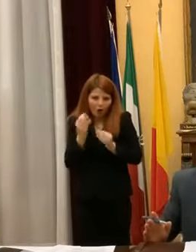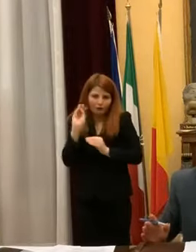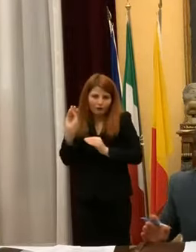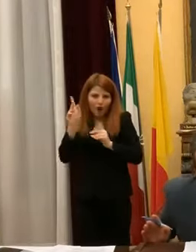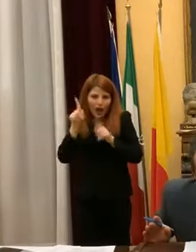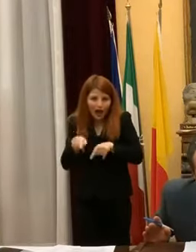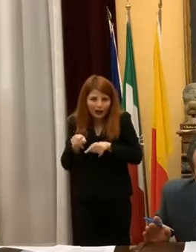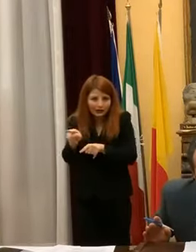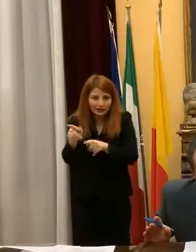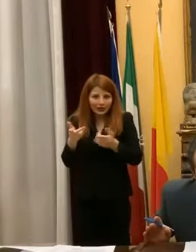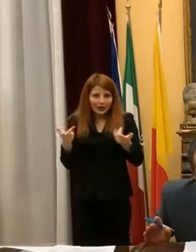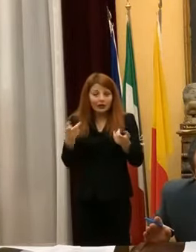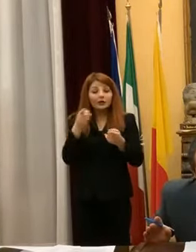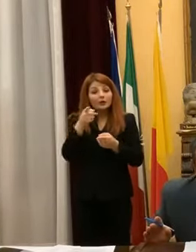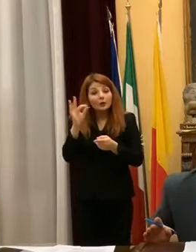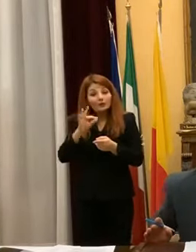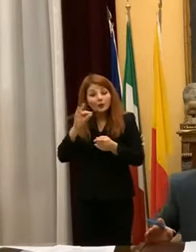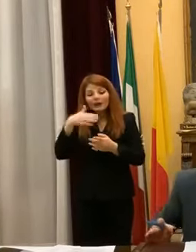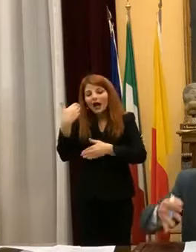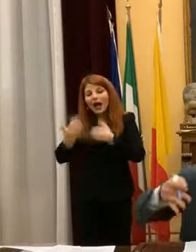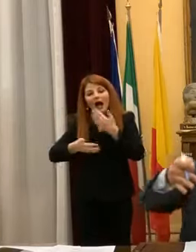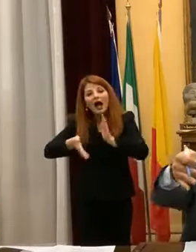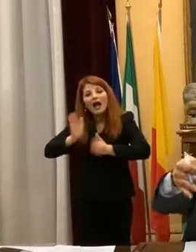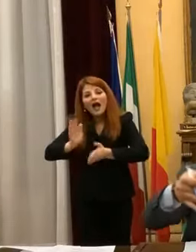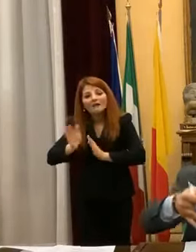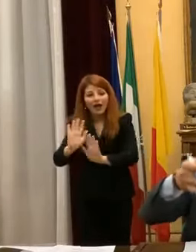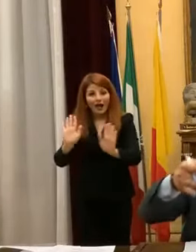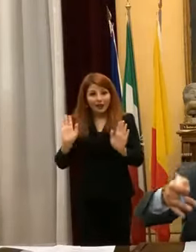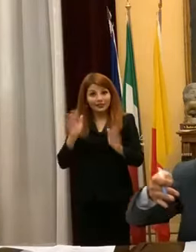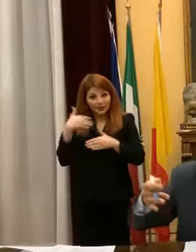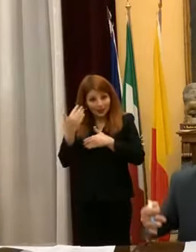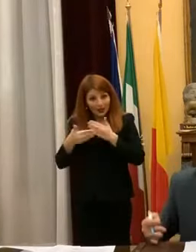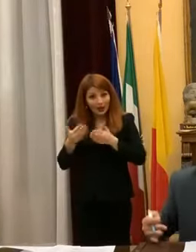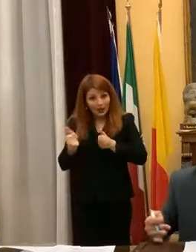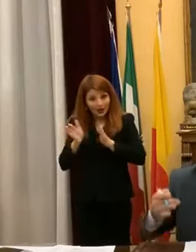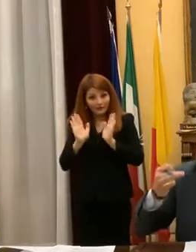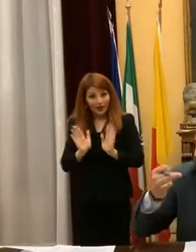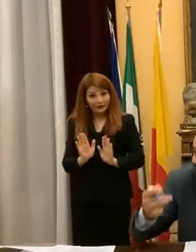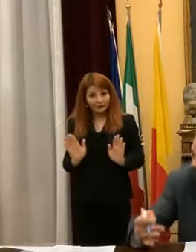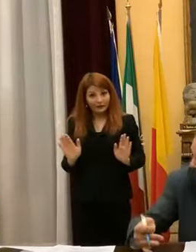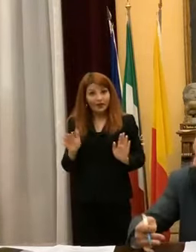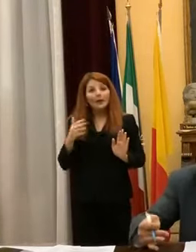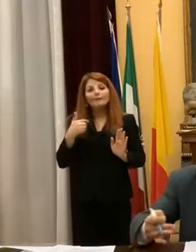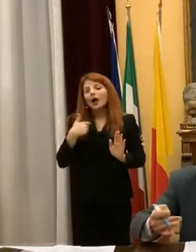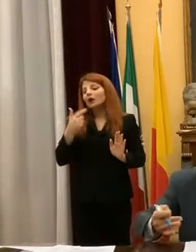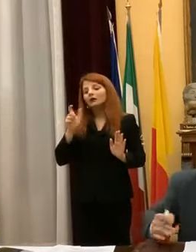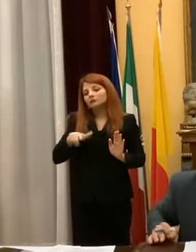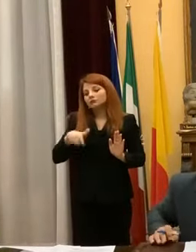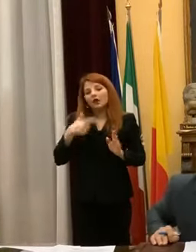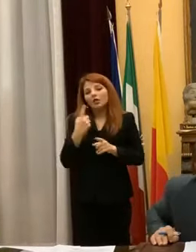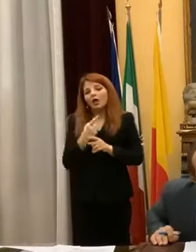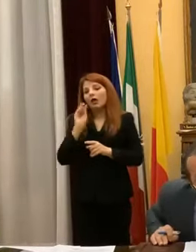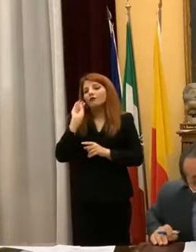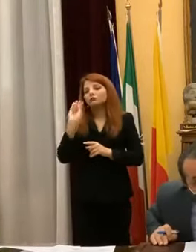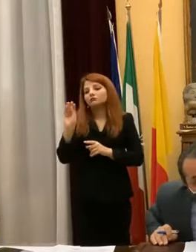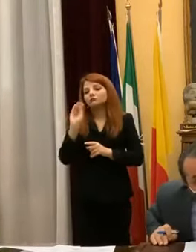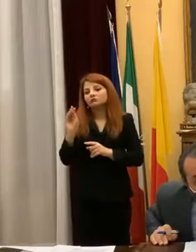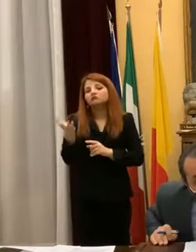vada avanti Mazia Furnari. Ma io chiederò il riscontro euro per euro, perché queste cose andavano fatte